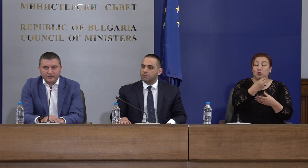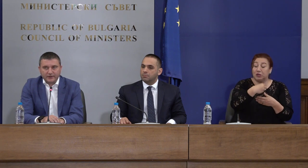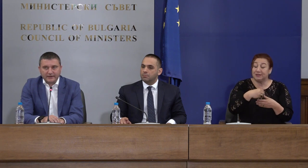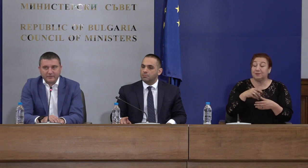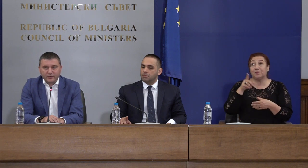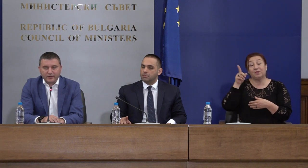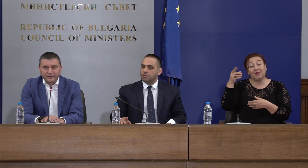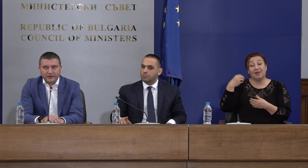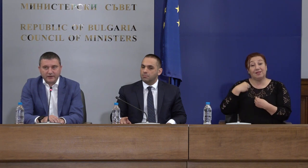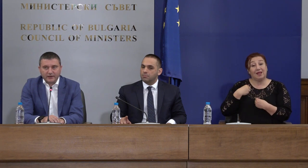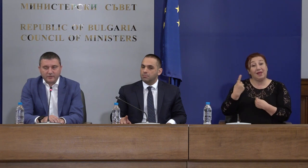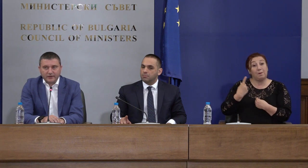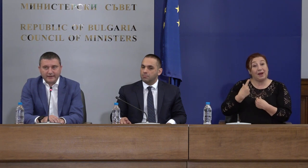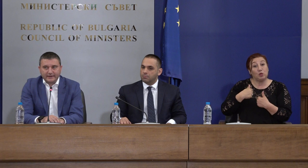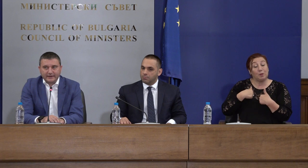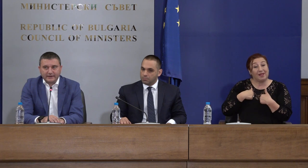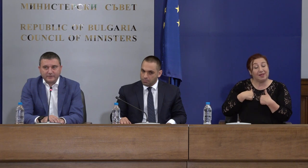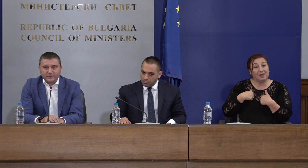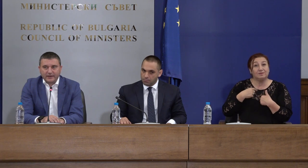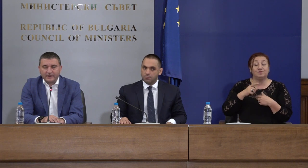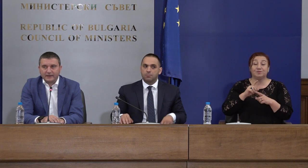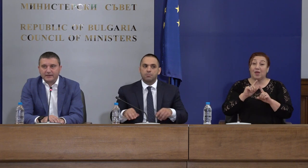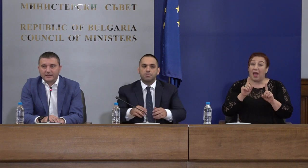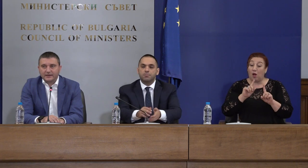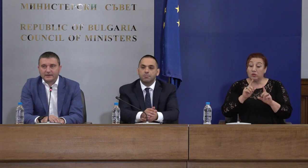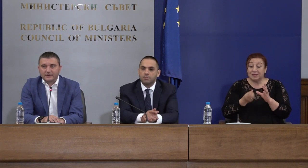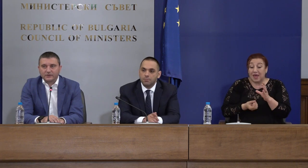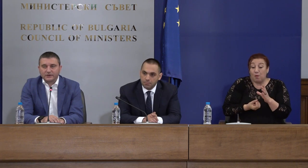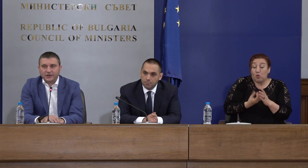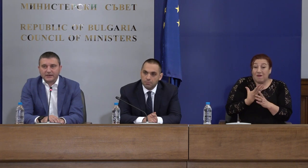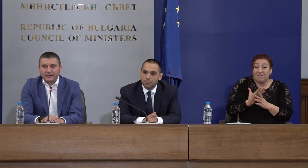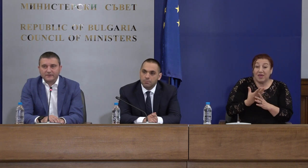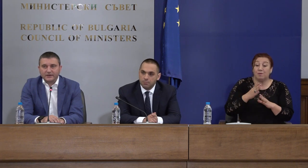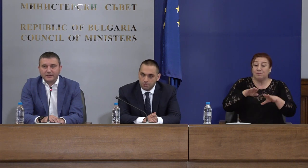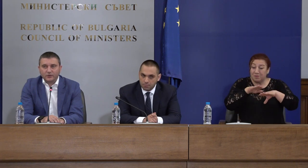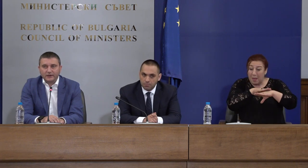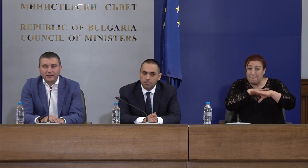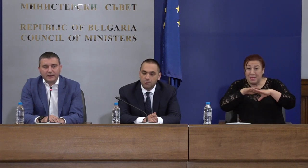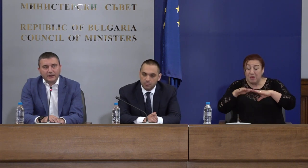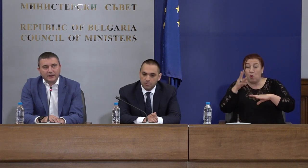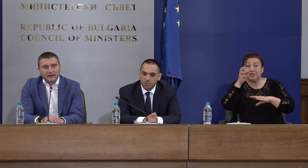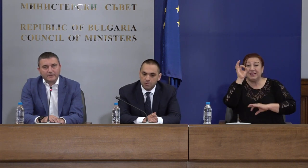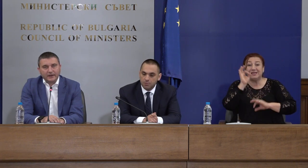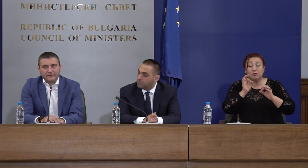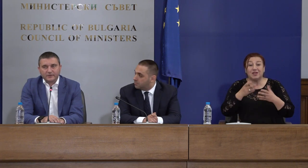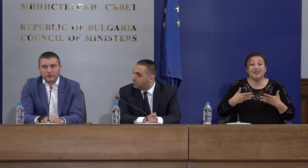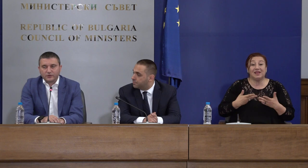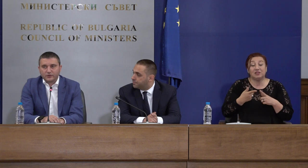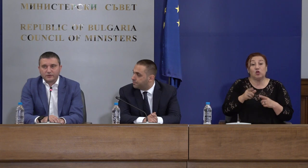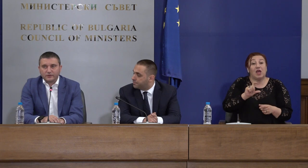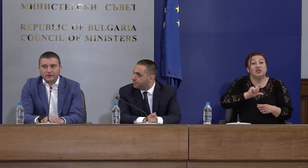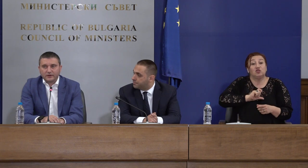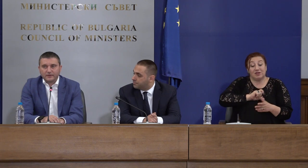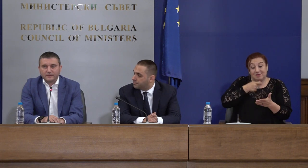предупредиха, че ако не се прояви поне 30% интерес от частни инвеститори, е